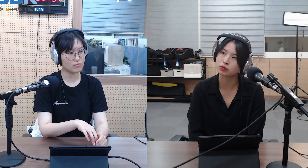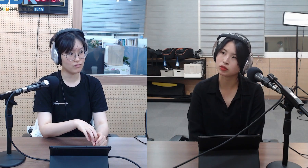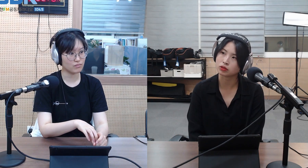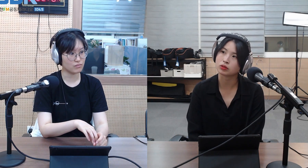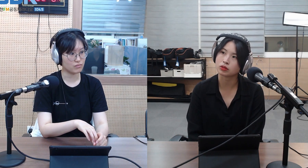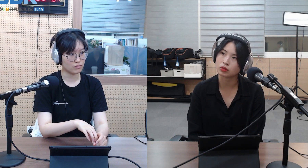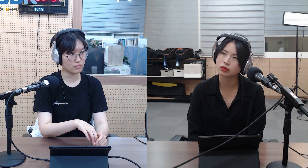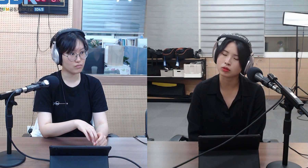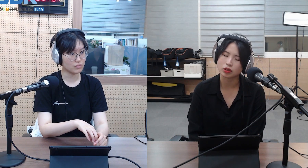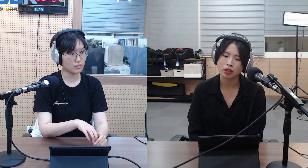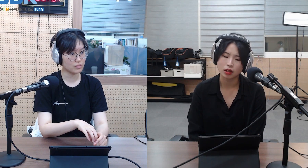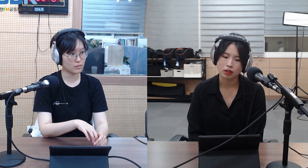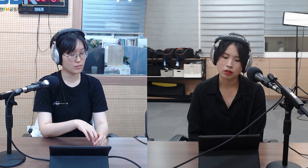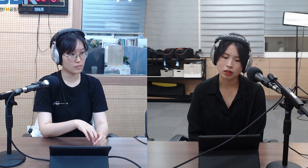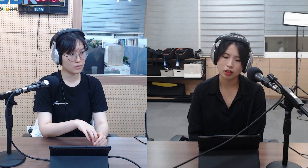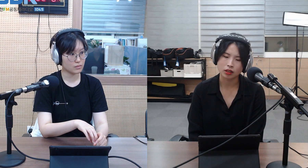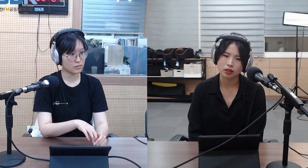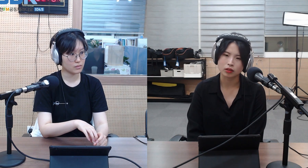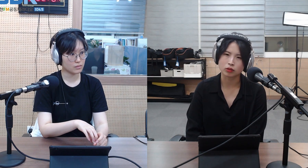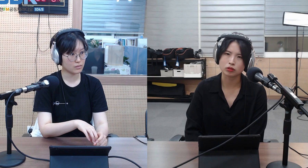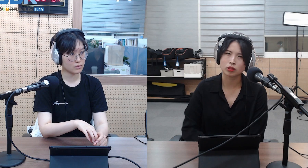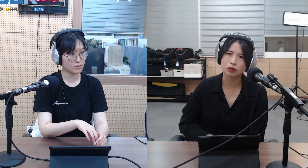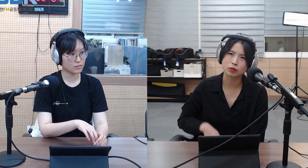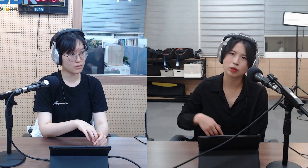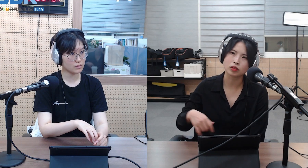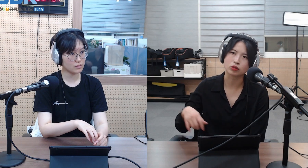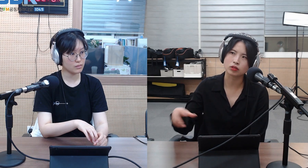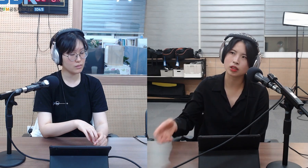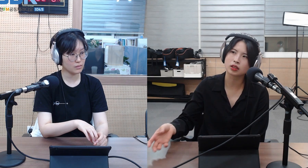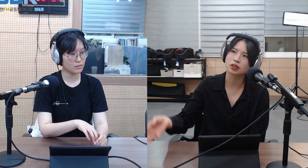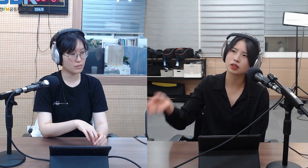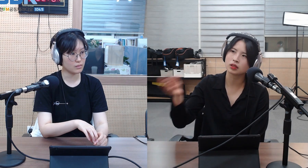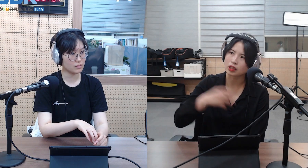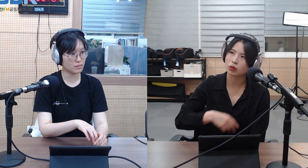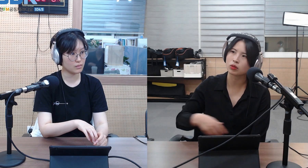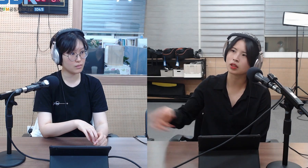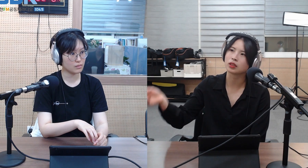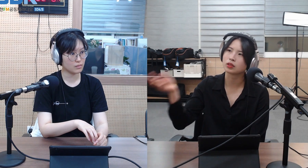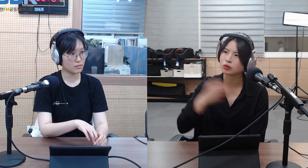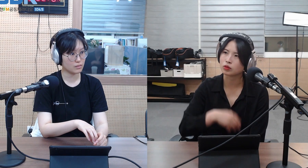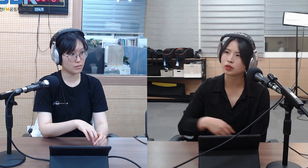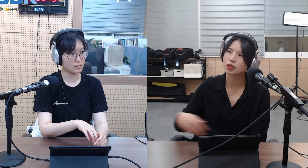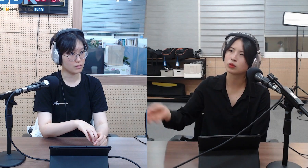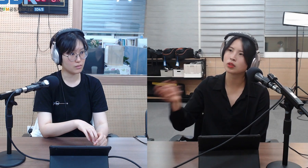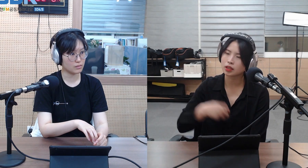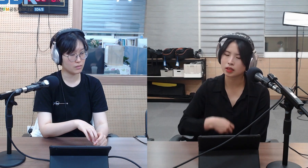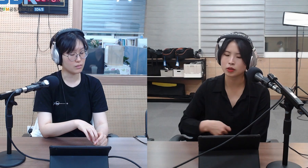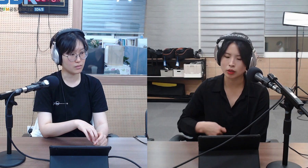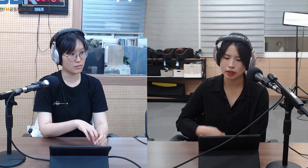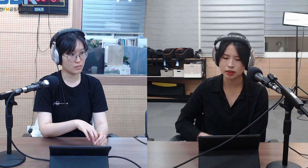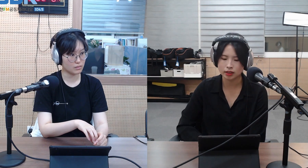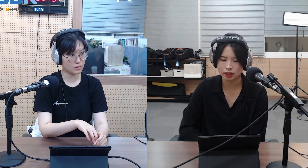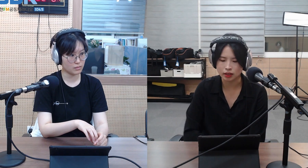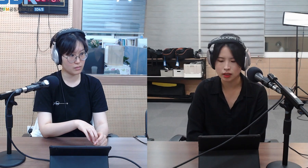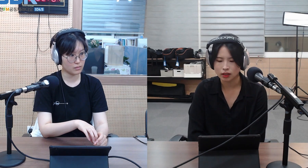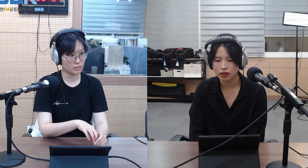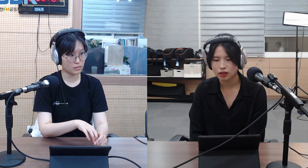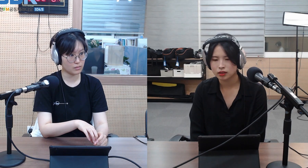직원분들도 그렇고 되게 어떻게 보면 어떻게든 나오게 하려고 하는데